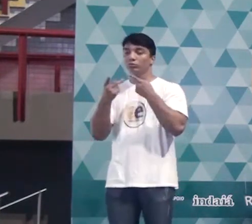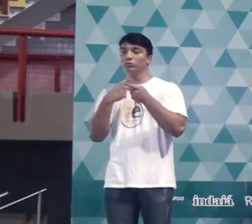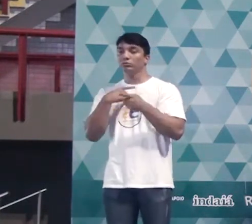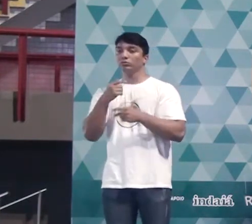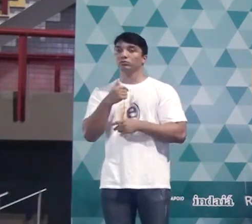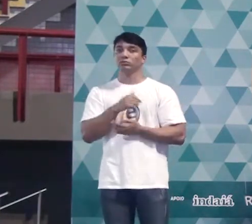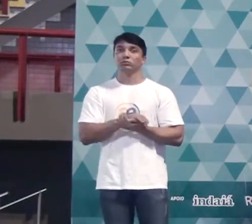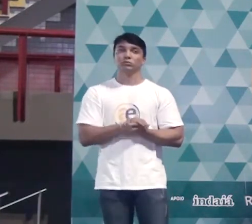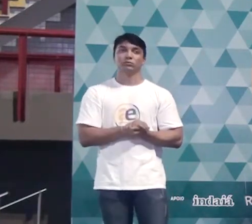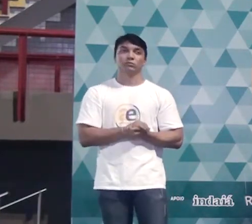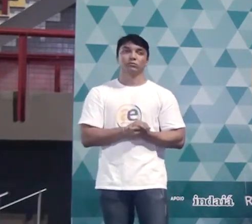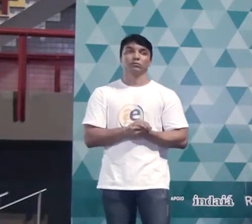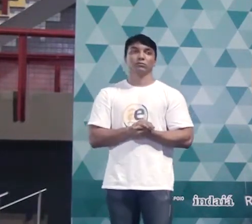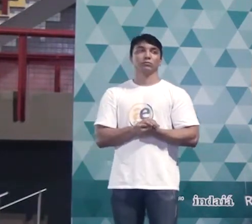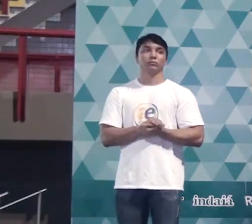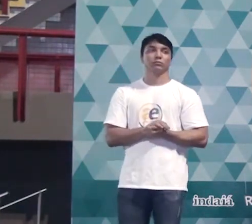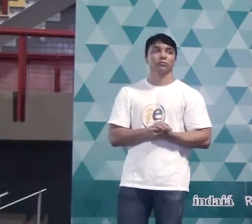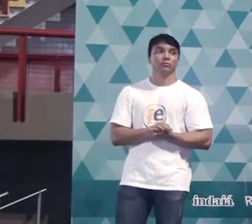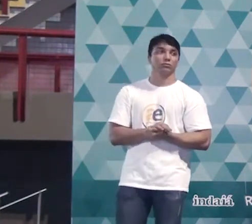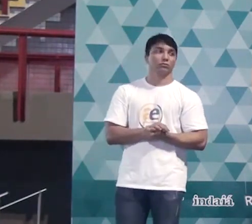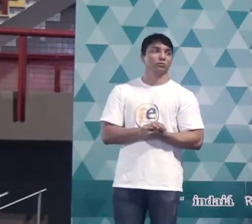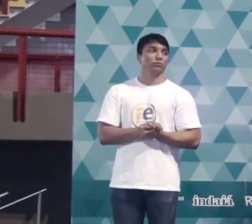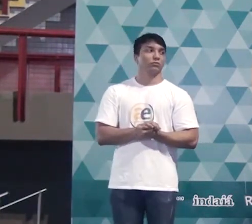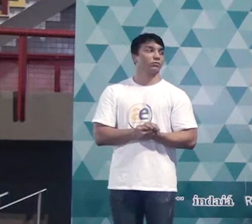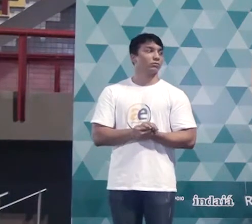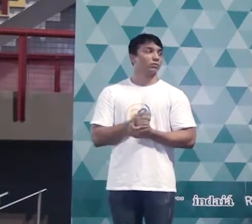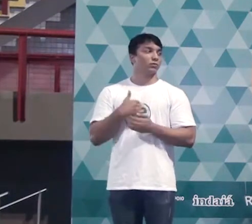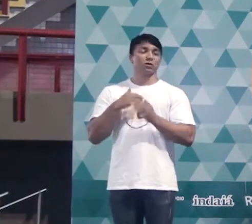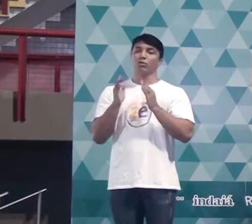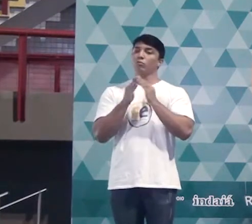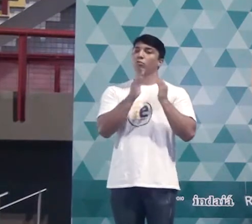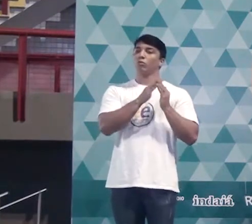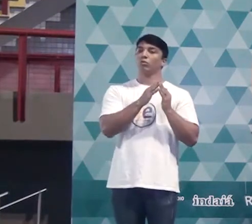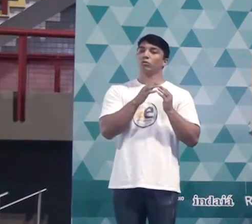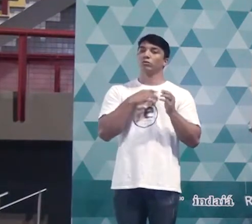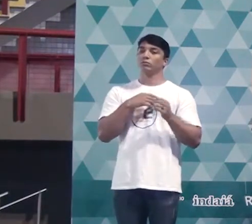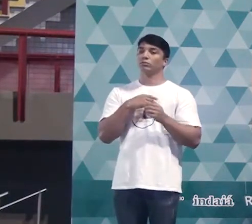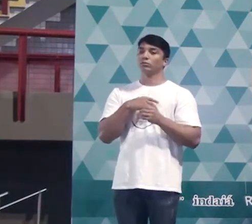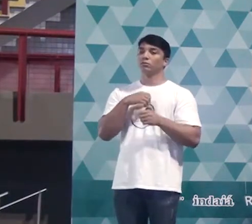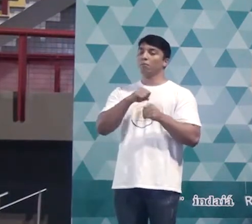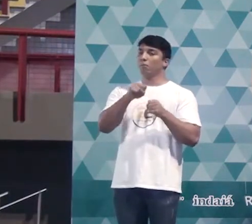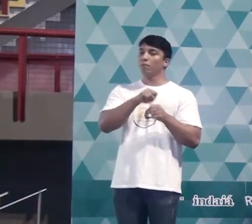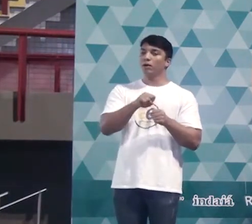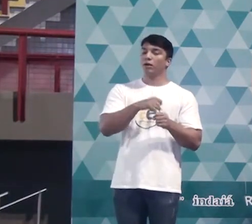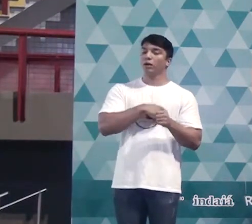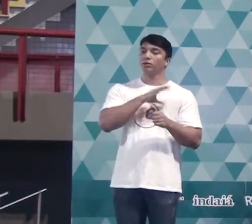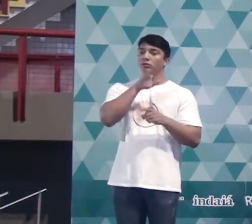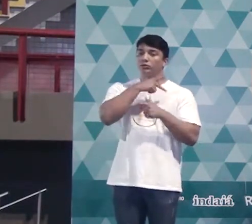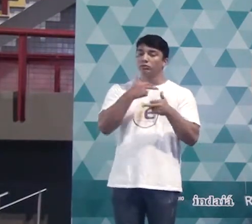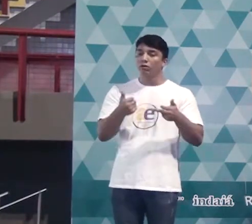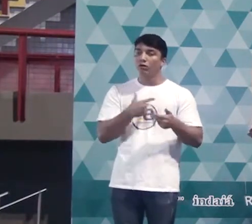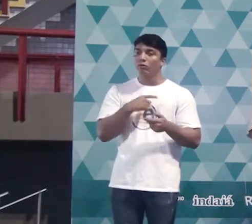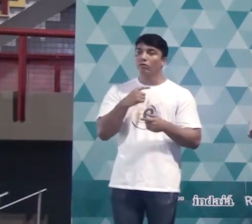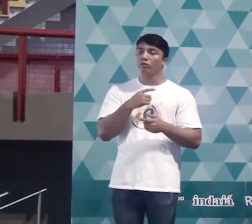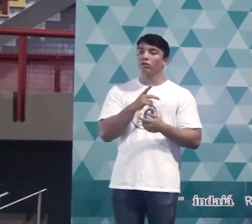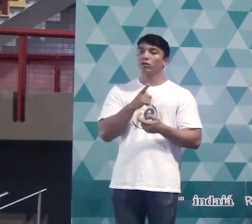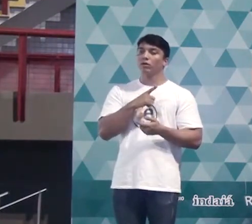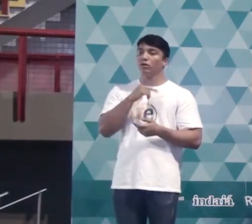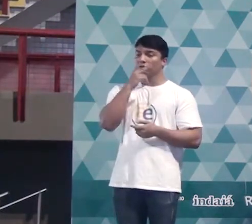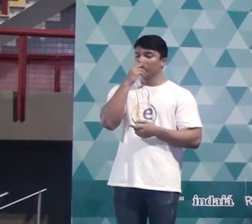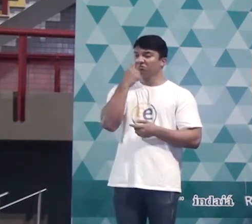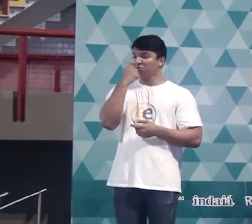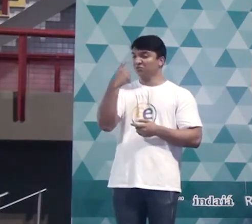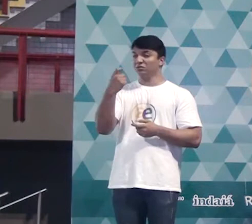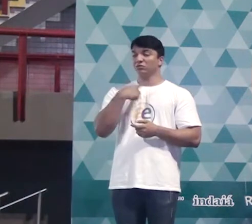moro mal. Eu moro vizinho a um lugar onde matam animais, assim, para vender a carne. E é um